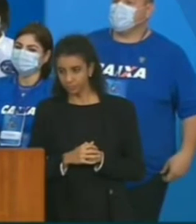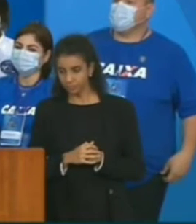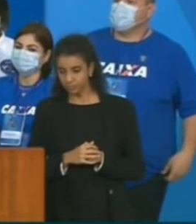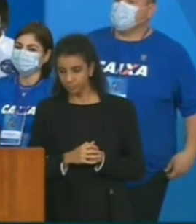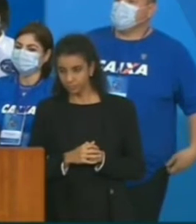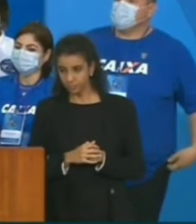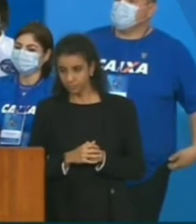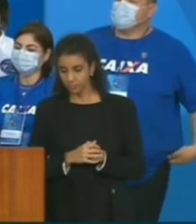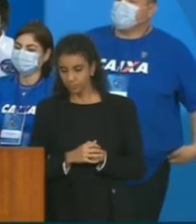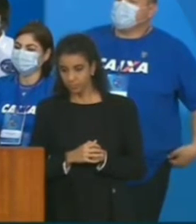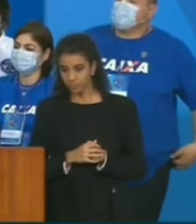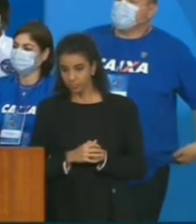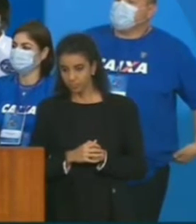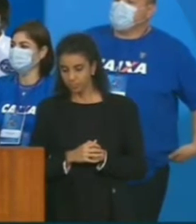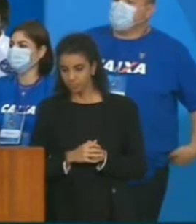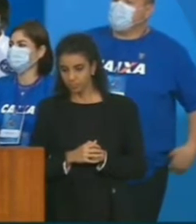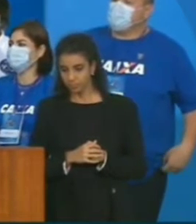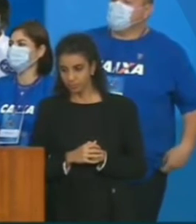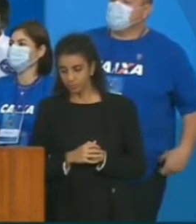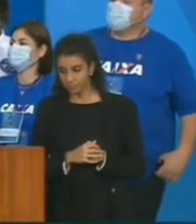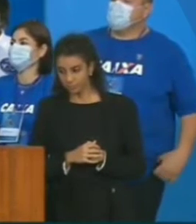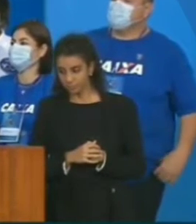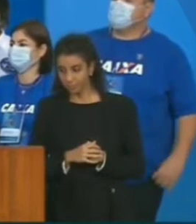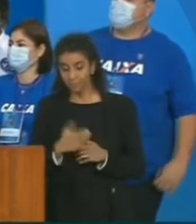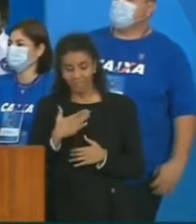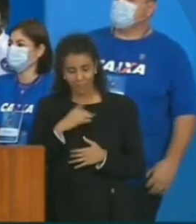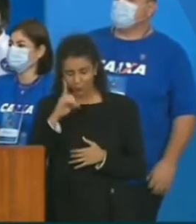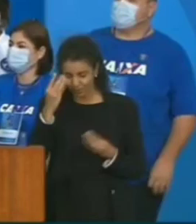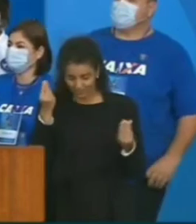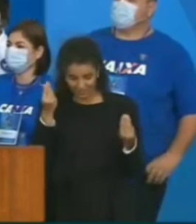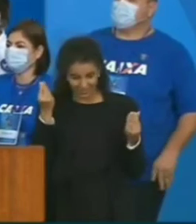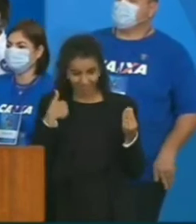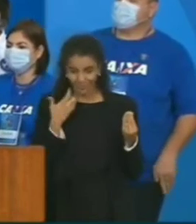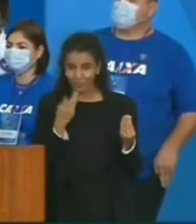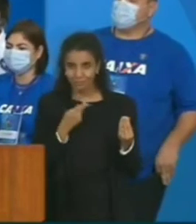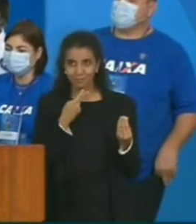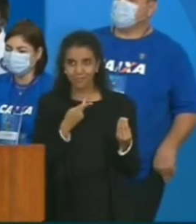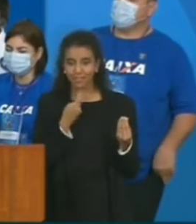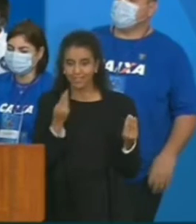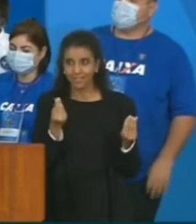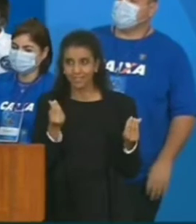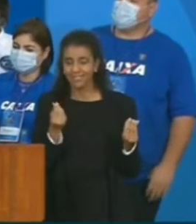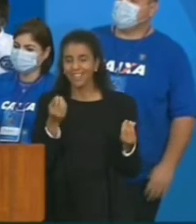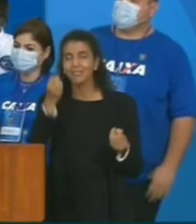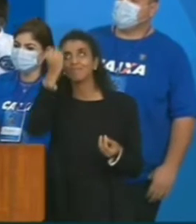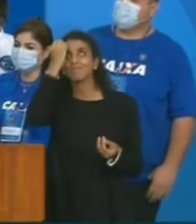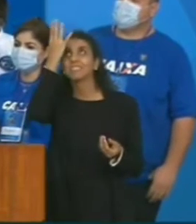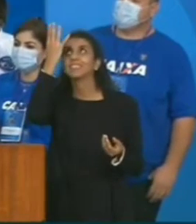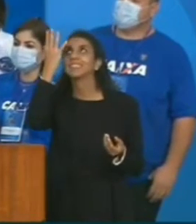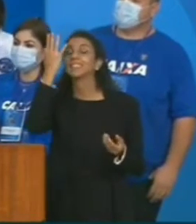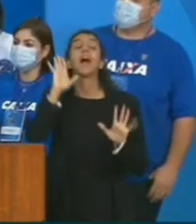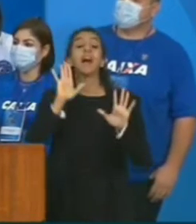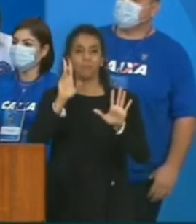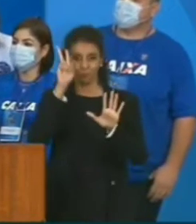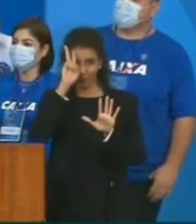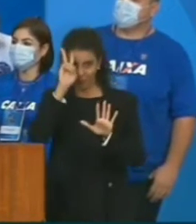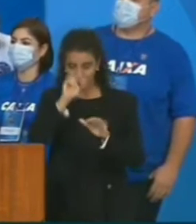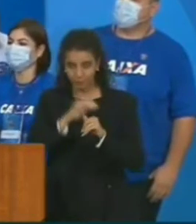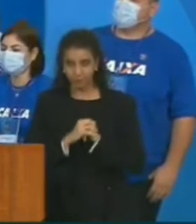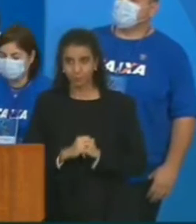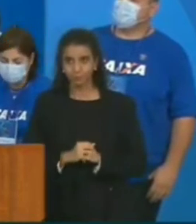uma outra coisa que também, ai meu Deus do céu, que eu quero dizer que fugiu da minha memória, meu Deus,